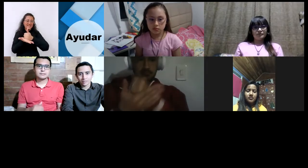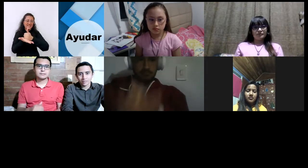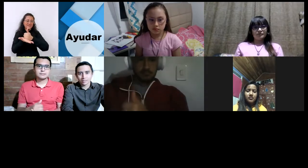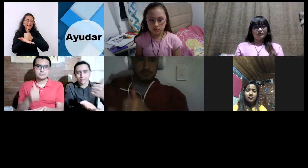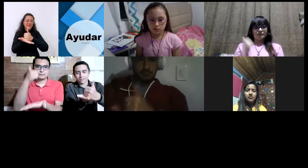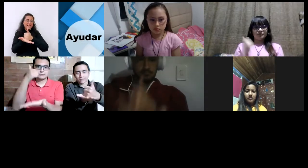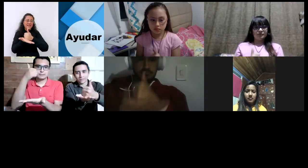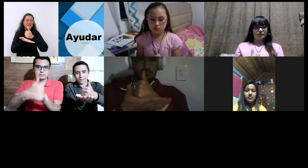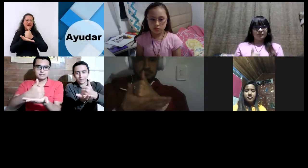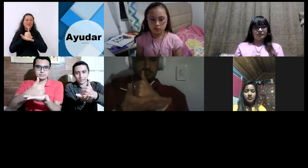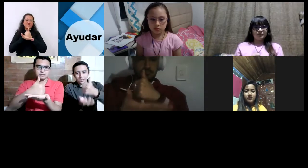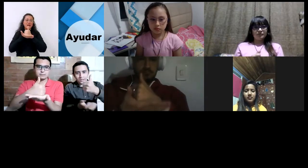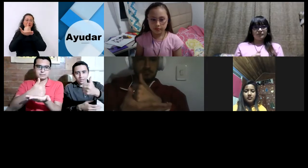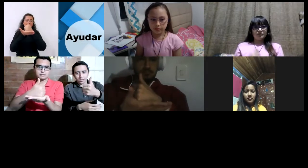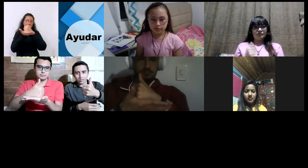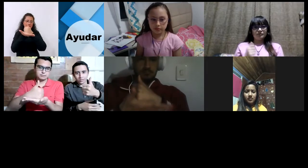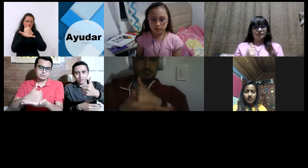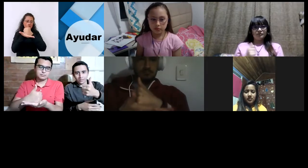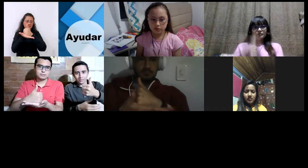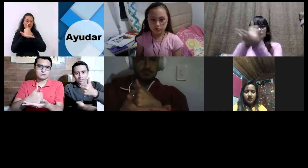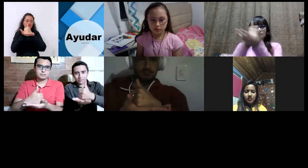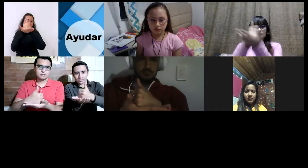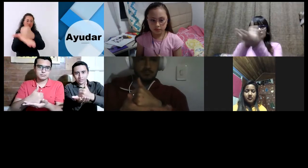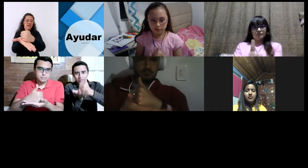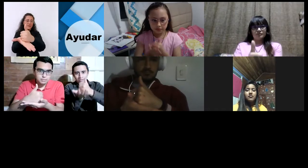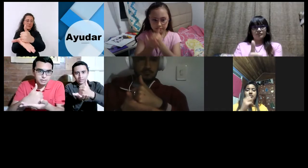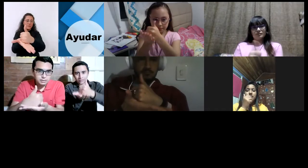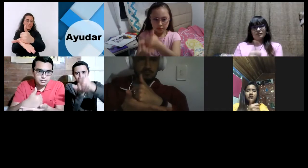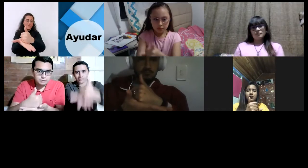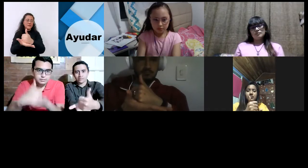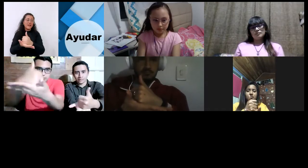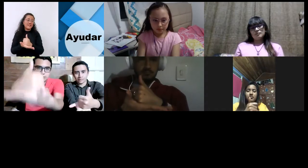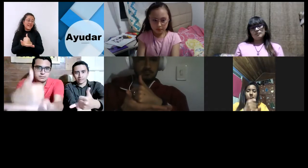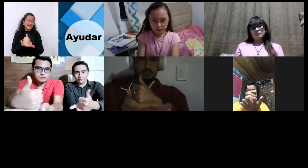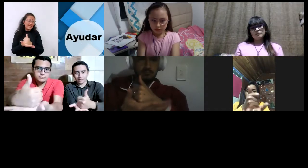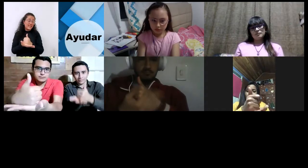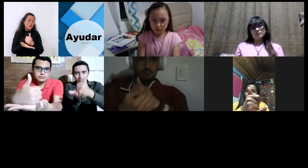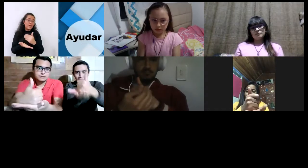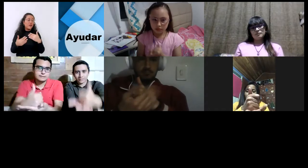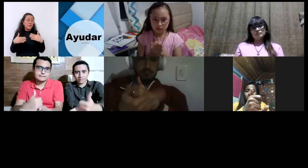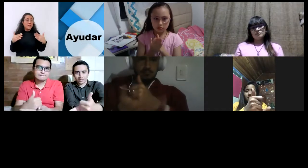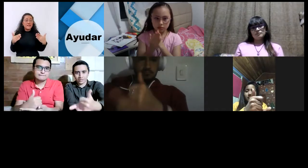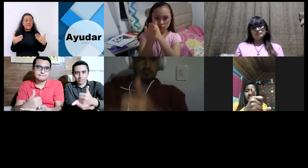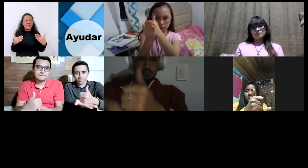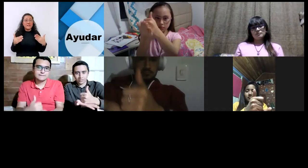así. Y ayudar ya está ahí y lo ponemos hacia quien es la ayuda. Normalmente si